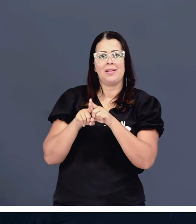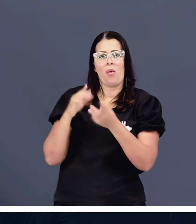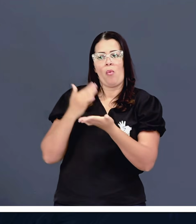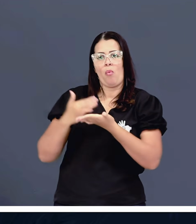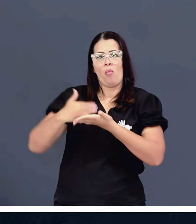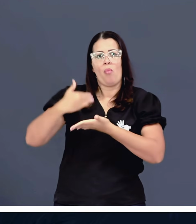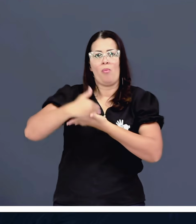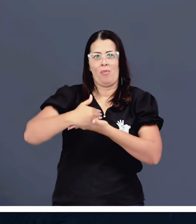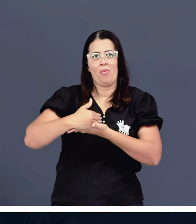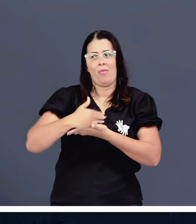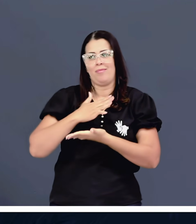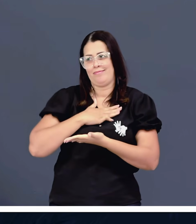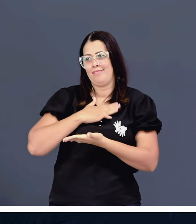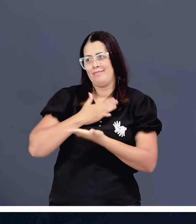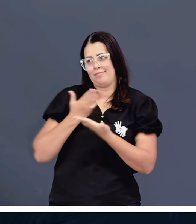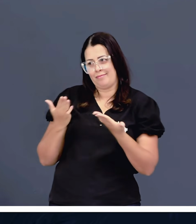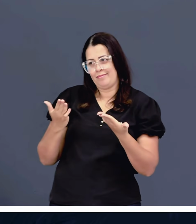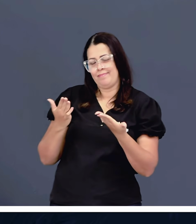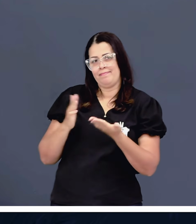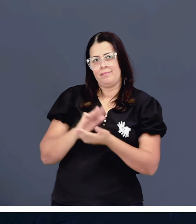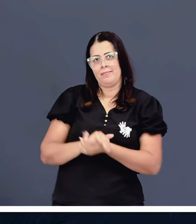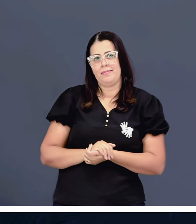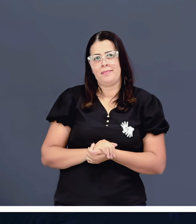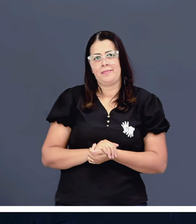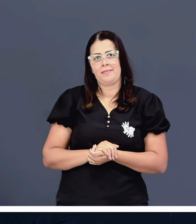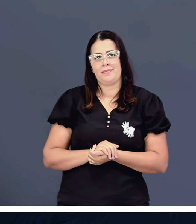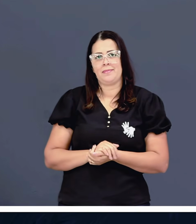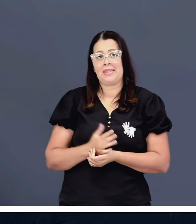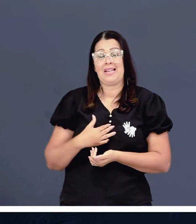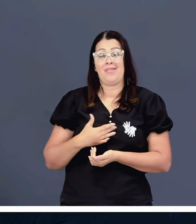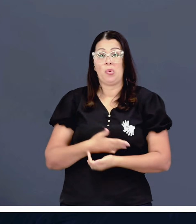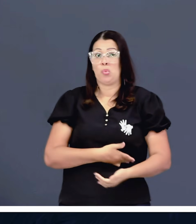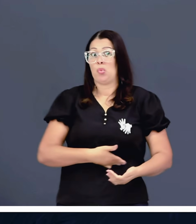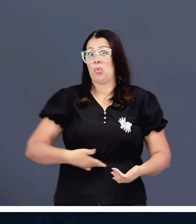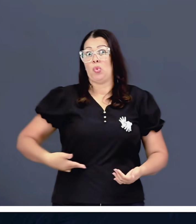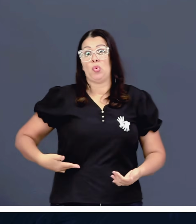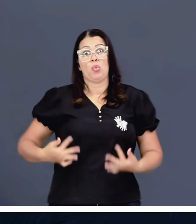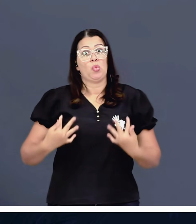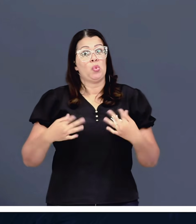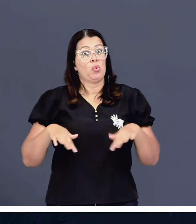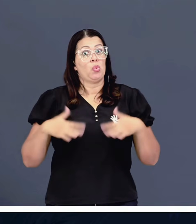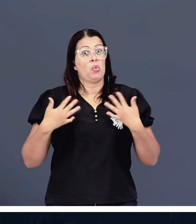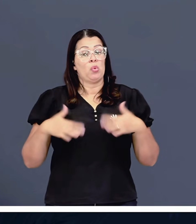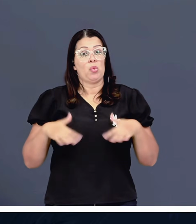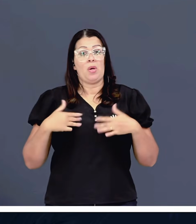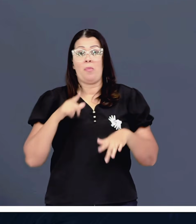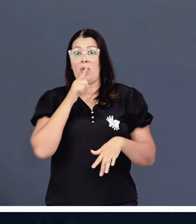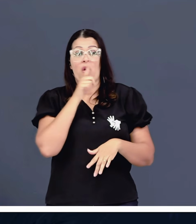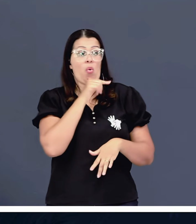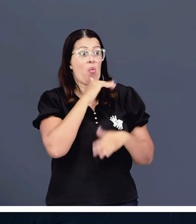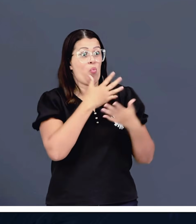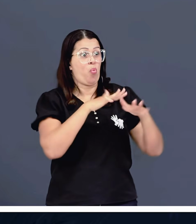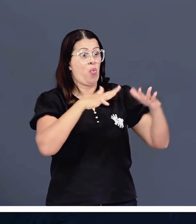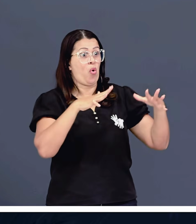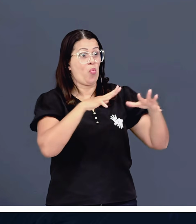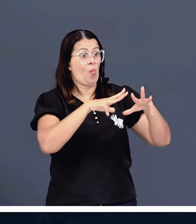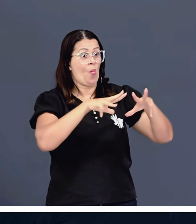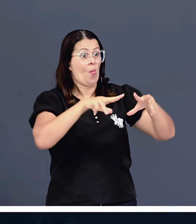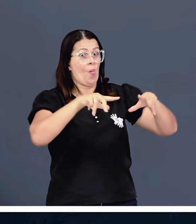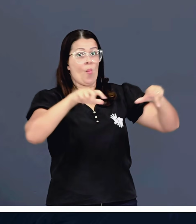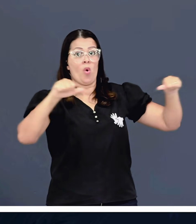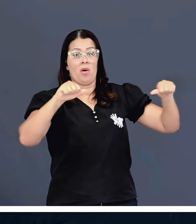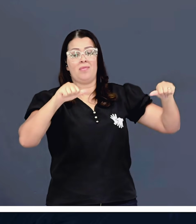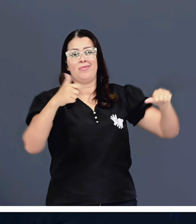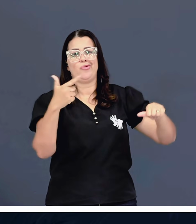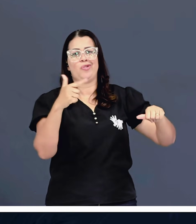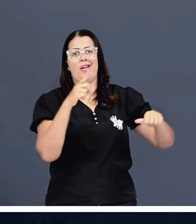para mim. Um bolo. Ele estava faminto. O riacho tinha secado, ou seja, estava com